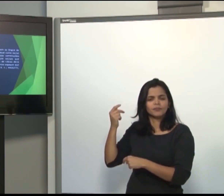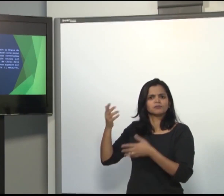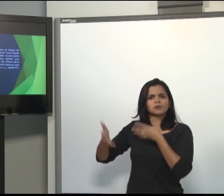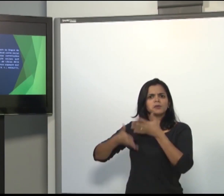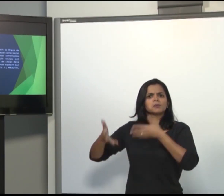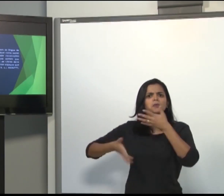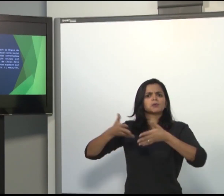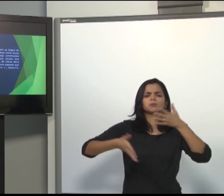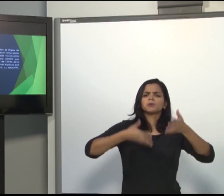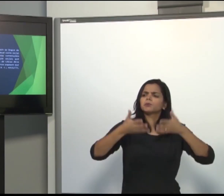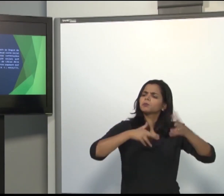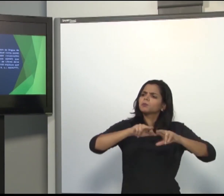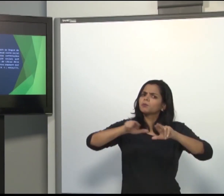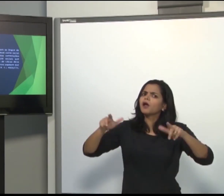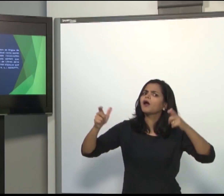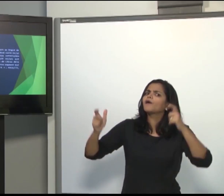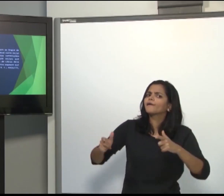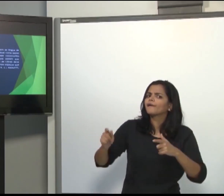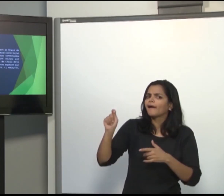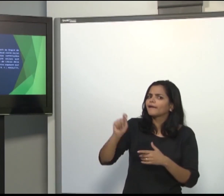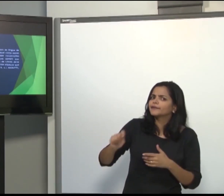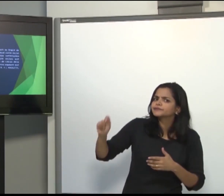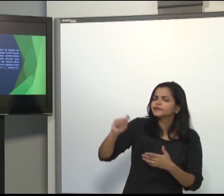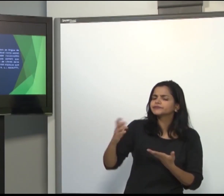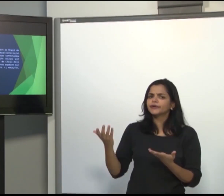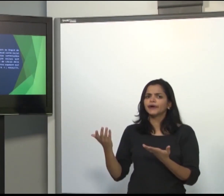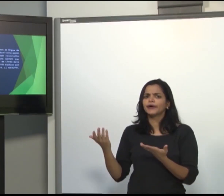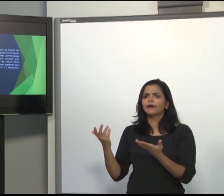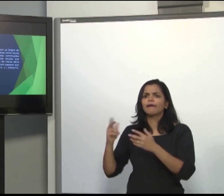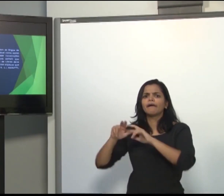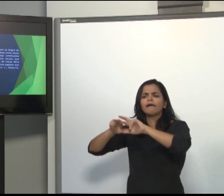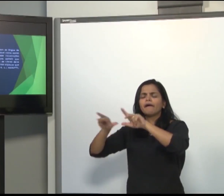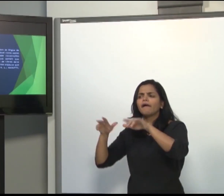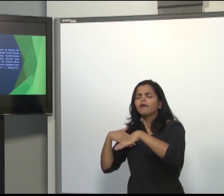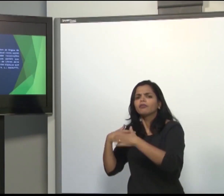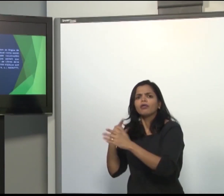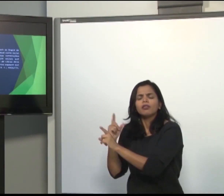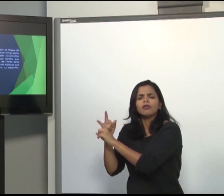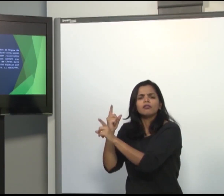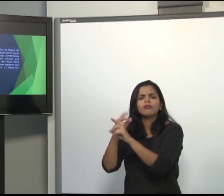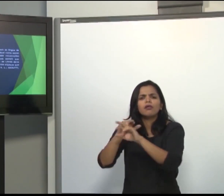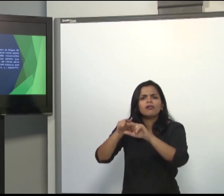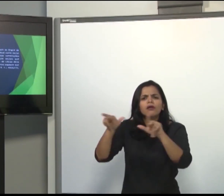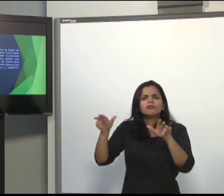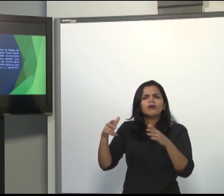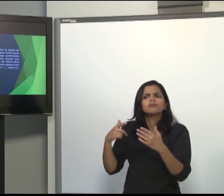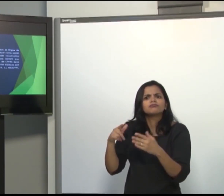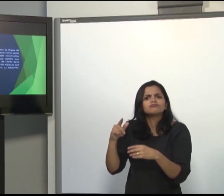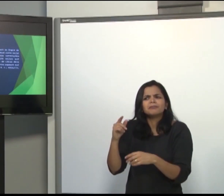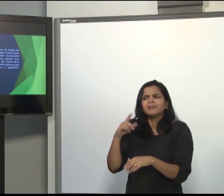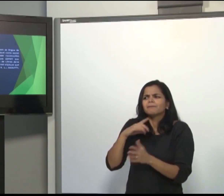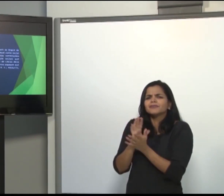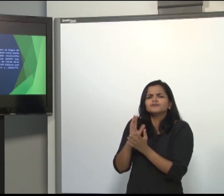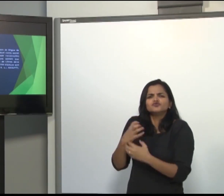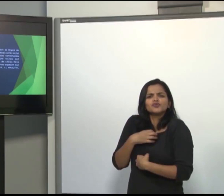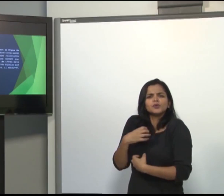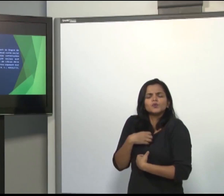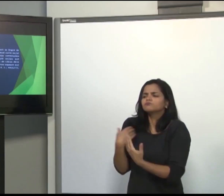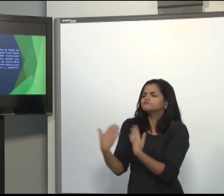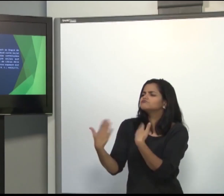surdos, eles começaram a utilizar a língua de sinais em associações, em encontros, e esse jeito,